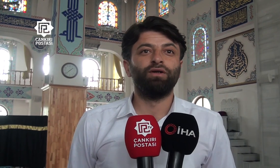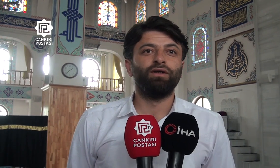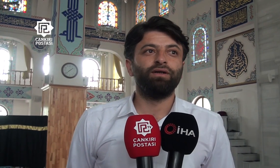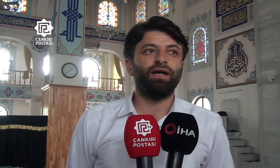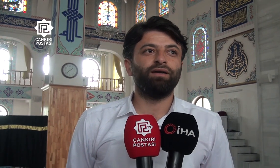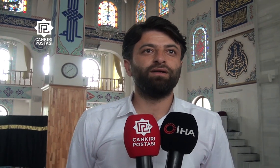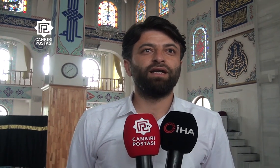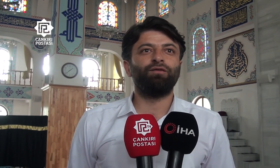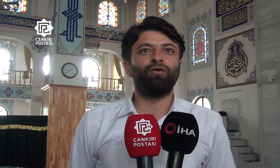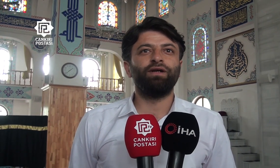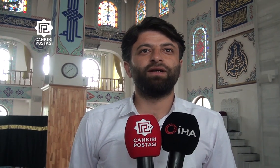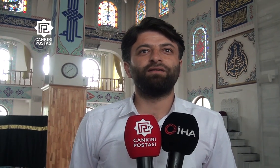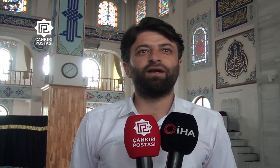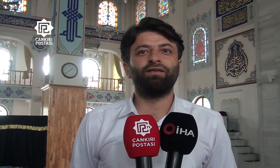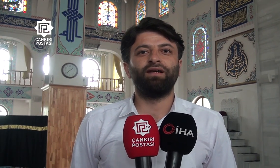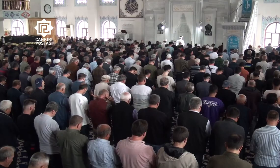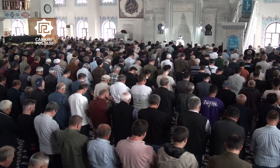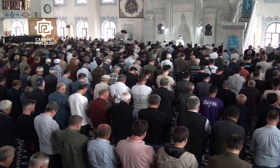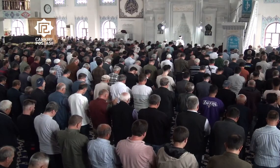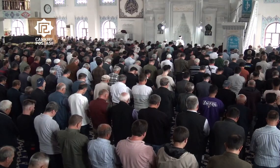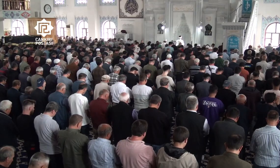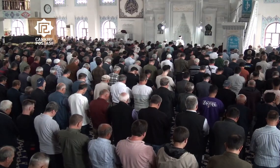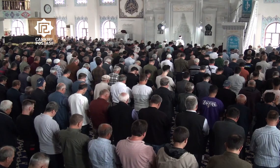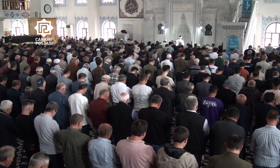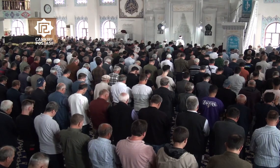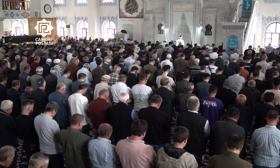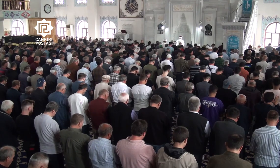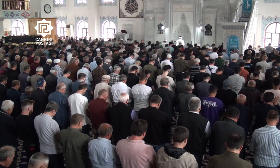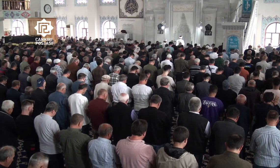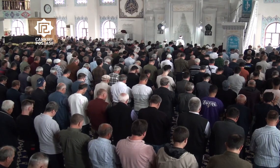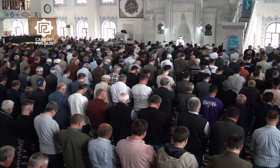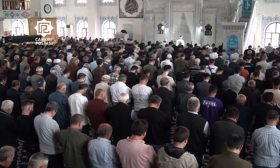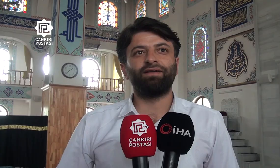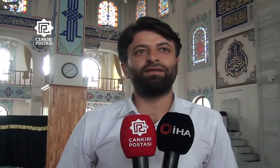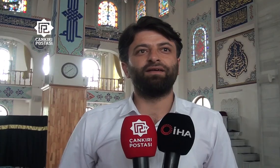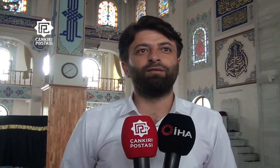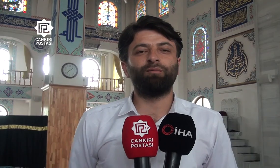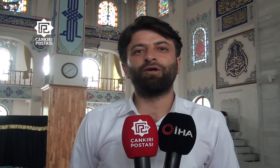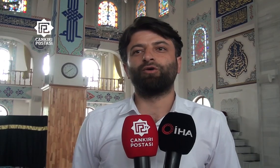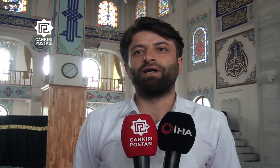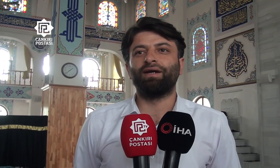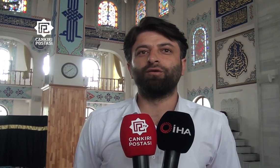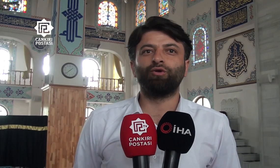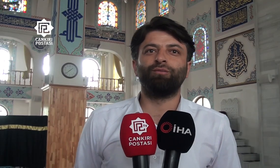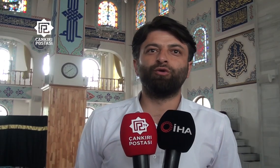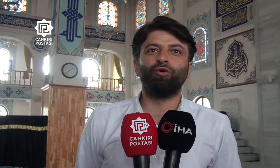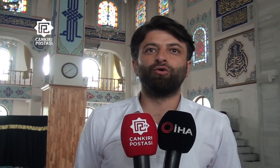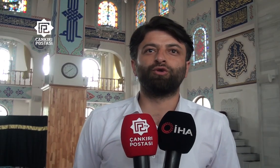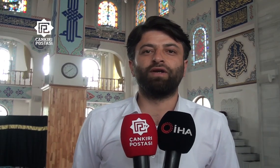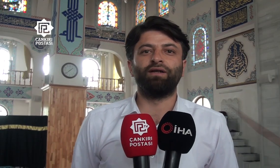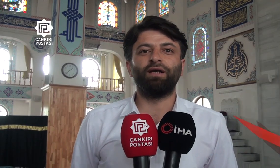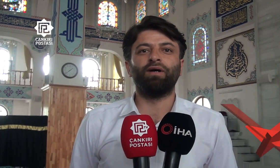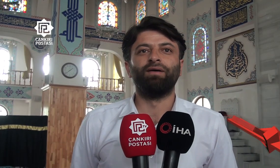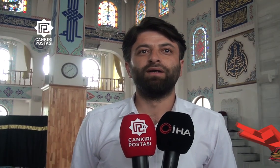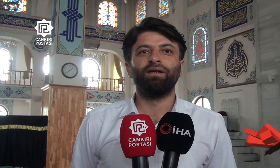anlamıyor. Yani telefon, internet aracılığıyla anlayanlar o şekilde eve gittikleri zaman bakıyorlar hani. Hoca bugün ne